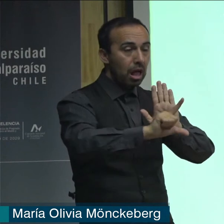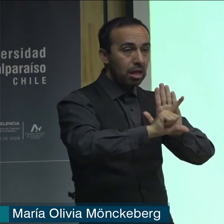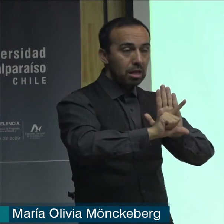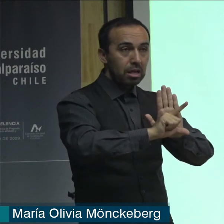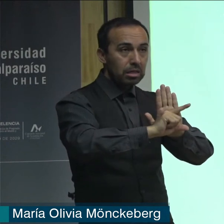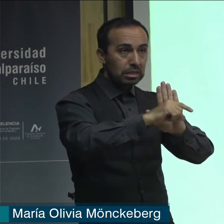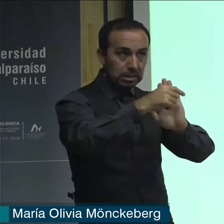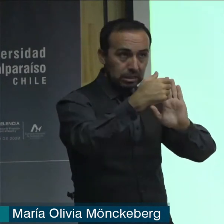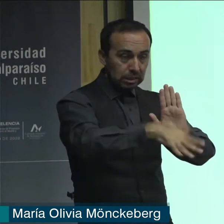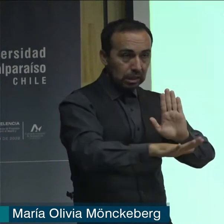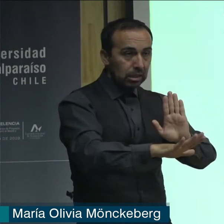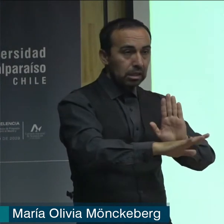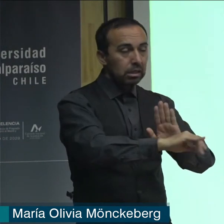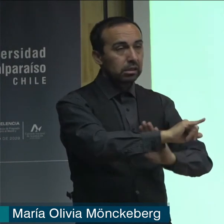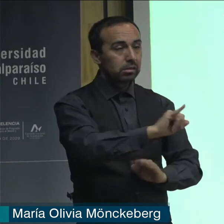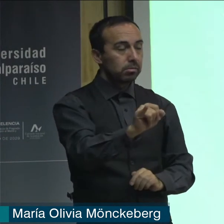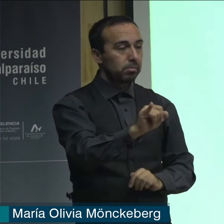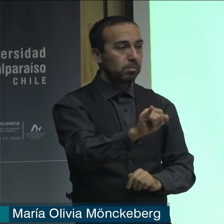una